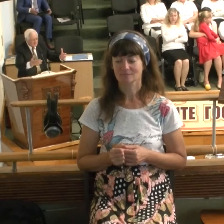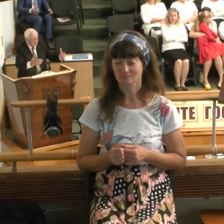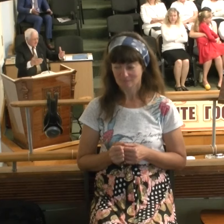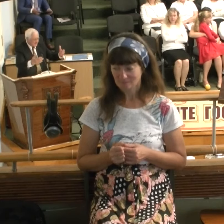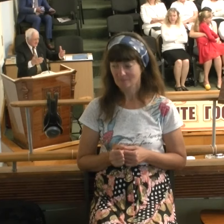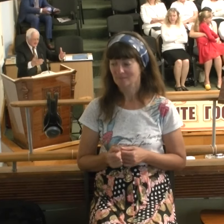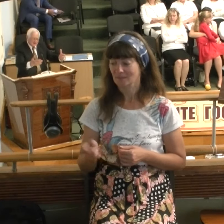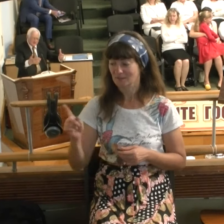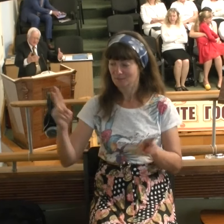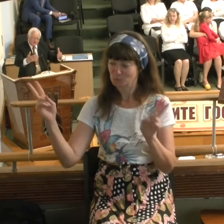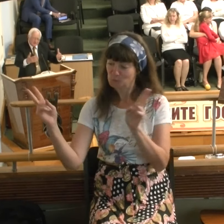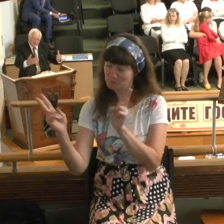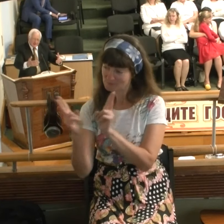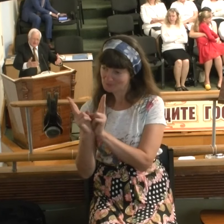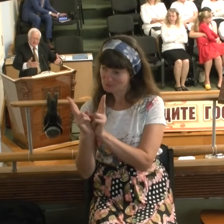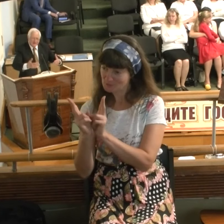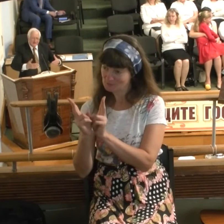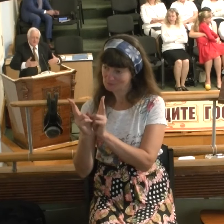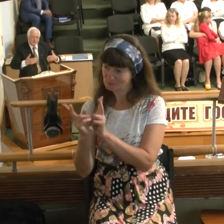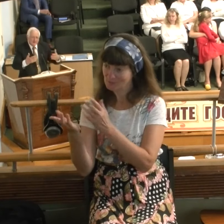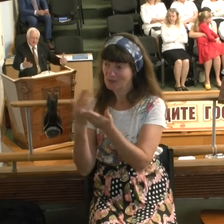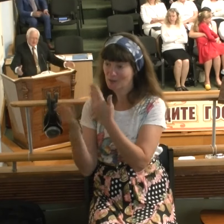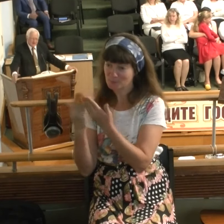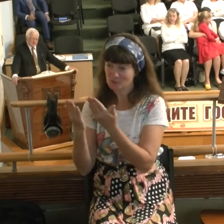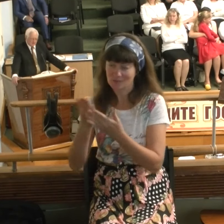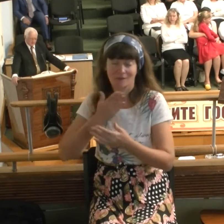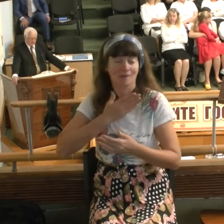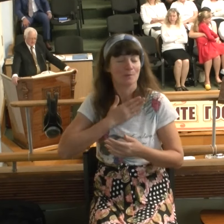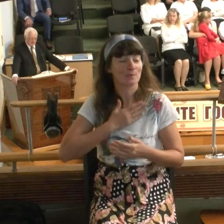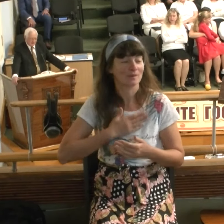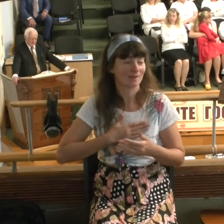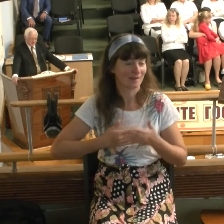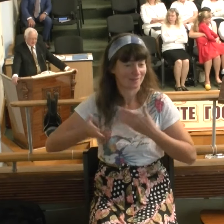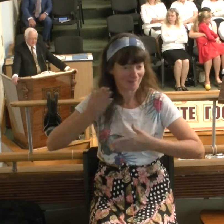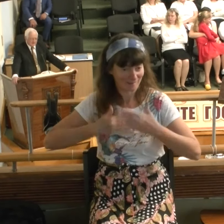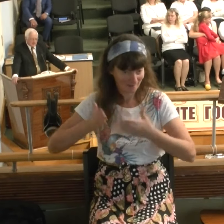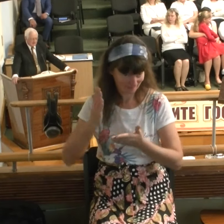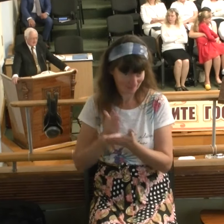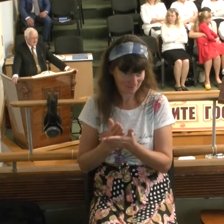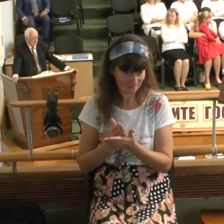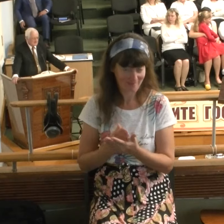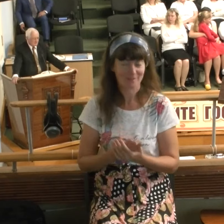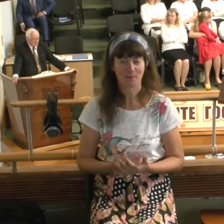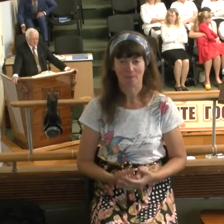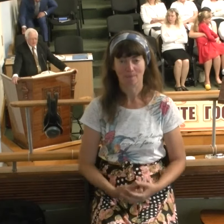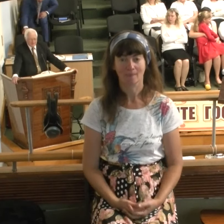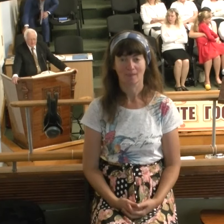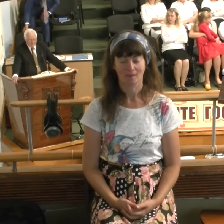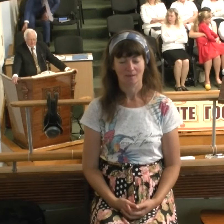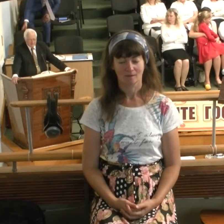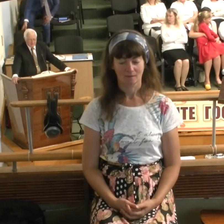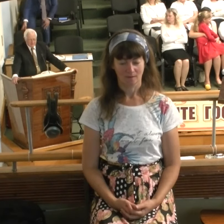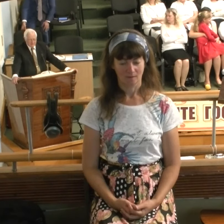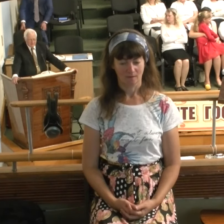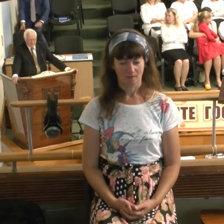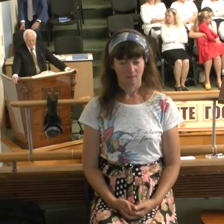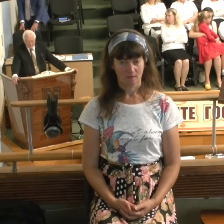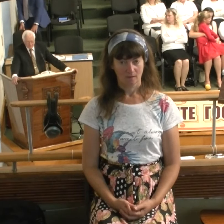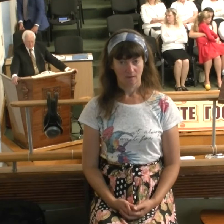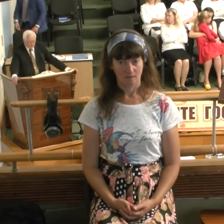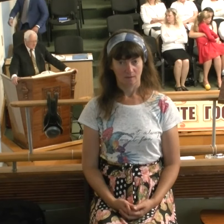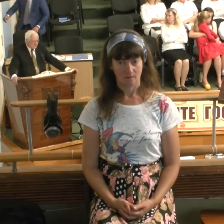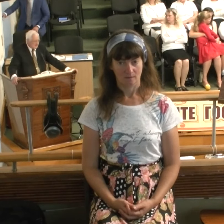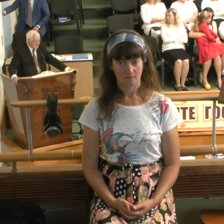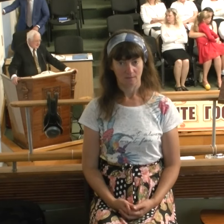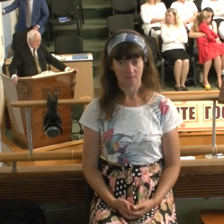расположены, то при встрече в нас приятные чувства. Не так, что о,